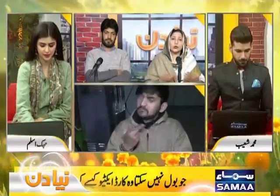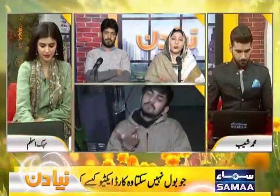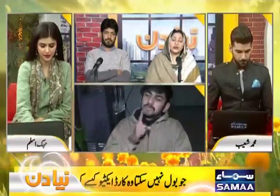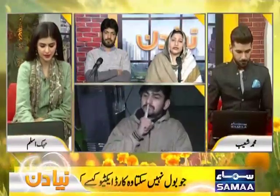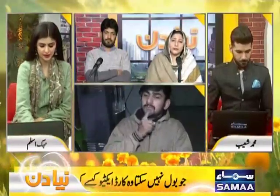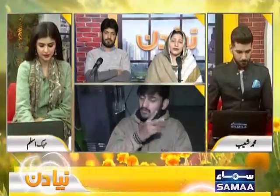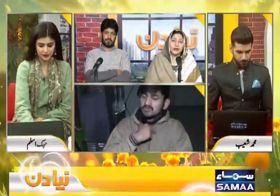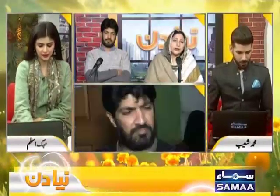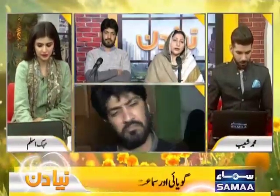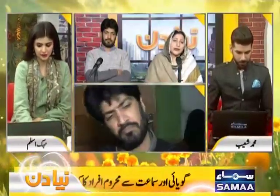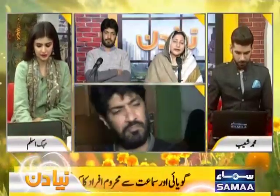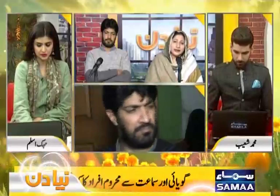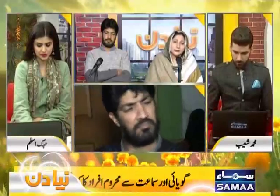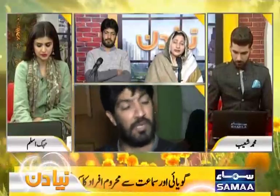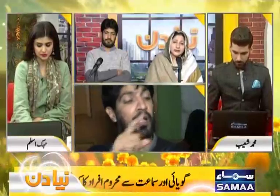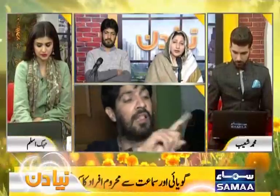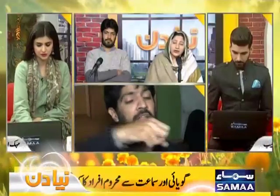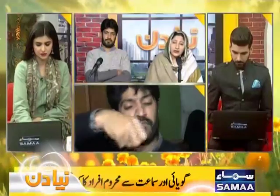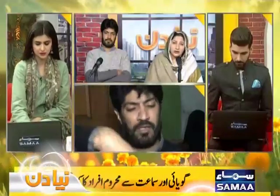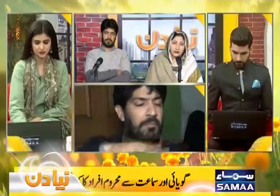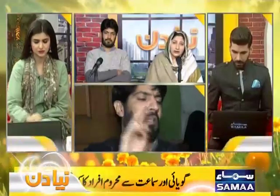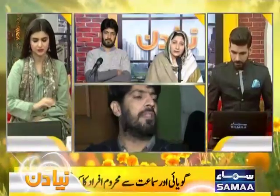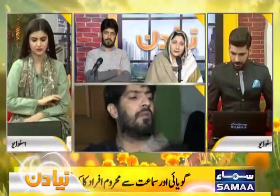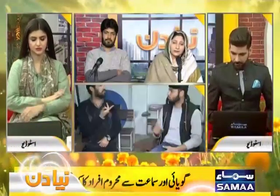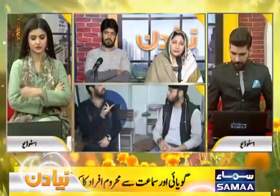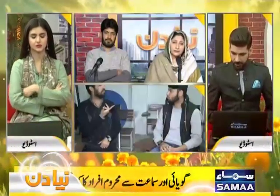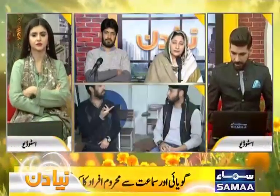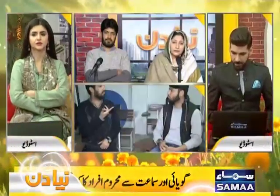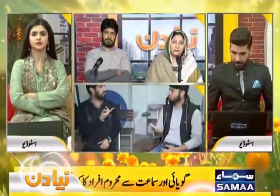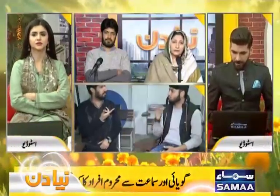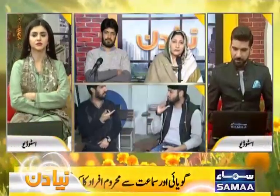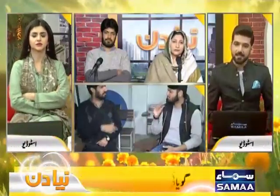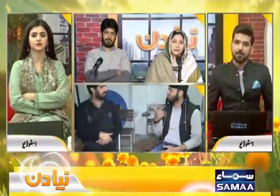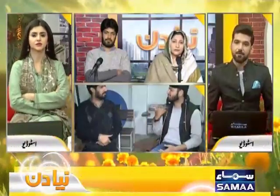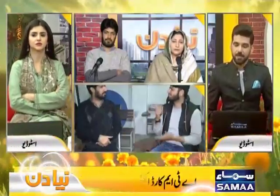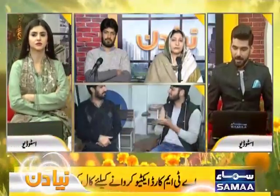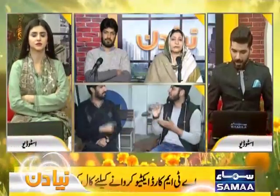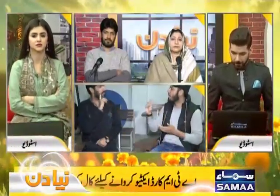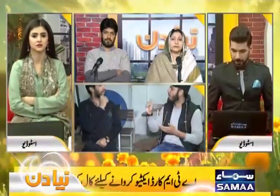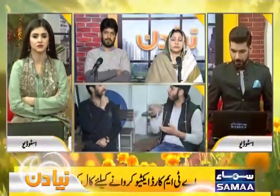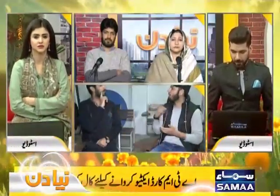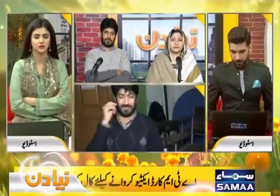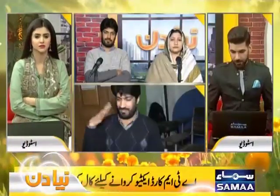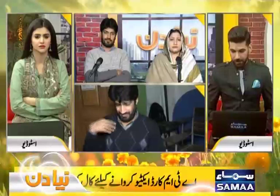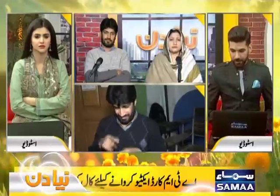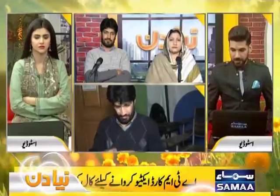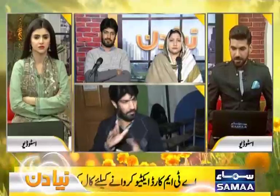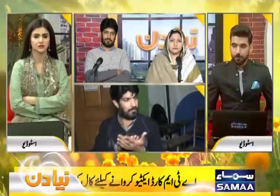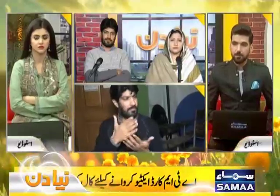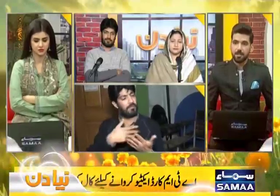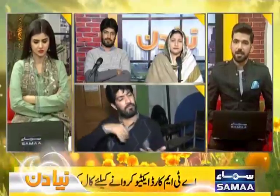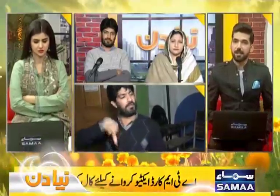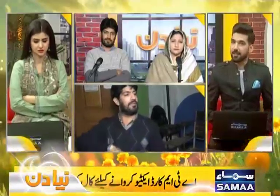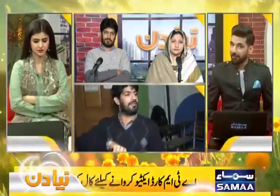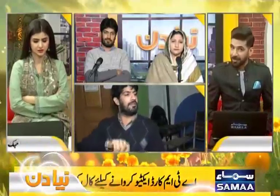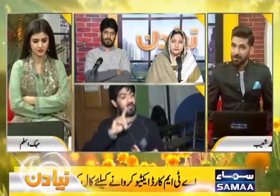बच्चा स्कूल पहुंच ही नहीं पाता, तो ऐसे बजट्स का आपने क्या करना है? ठीक है फरहत, लास्ट में क्योंकि इरफान साहब मौजूद हैं, अगर आप इरफान से ये